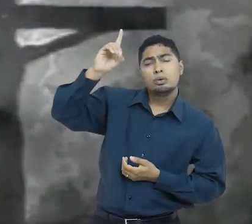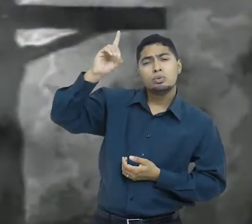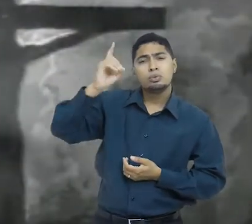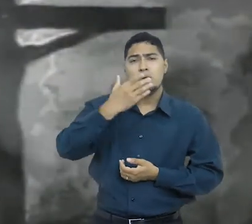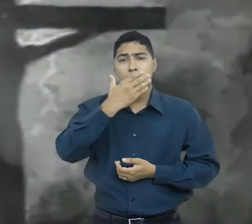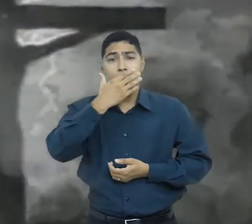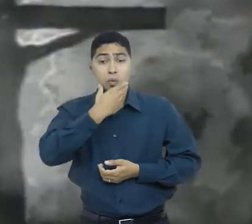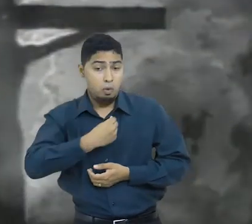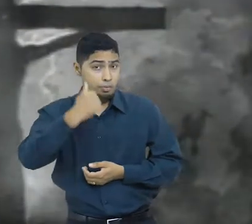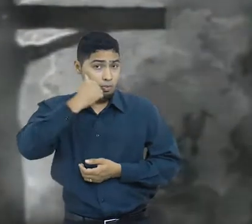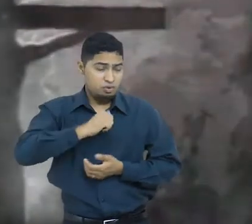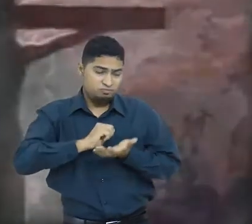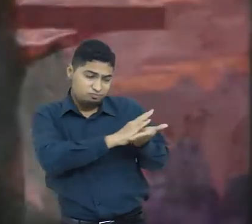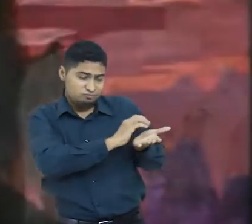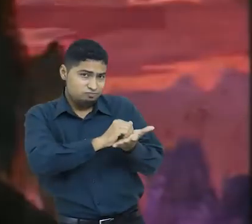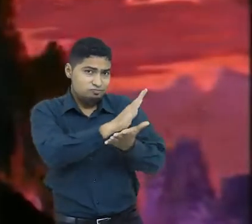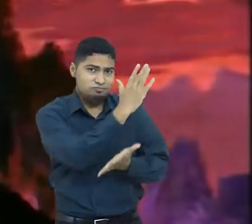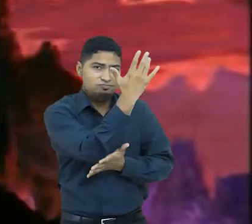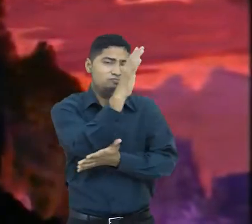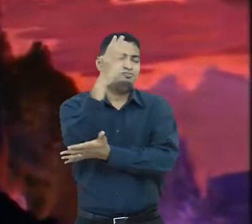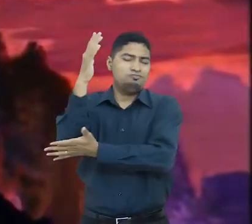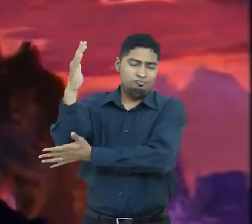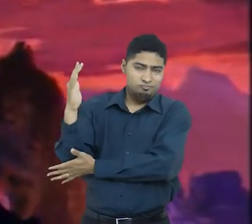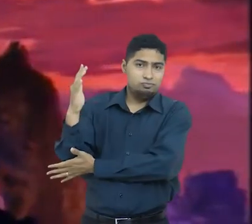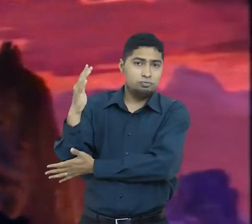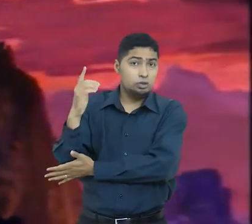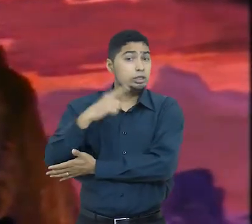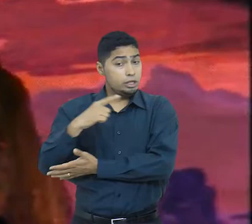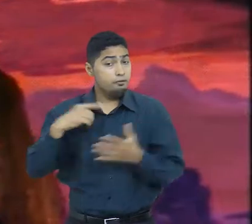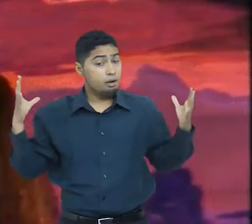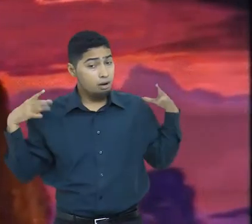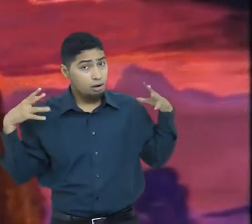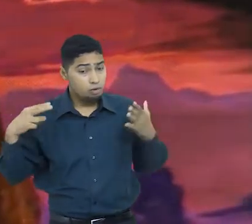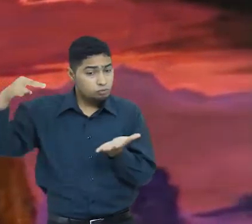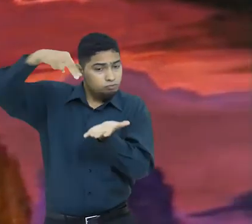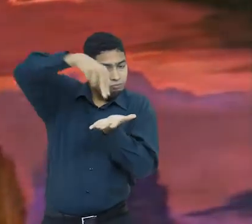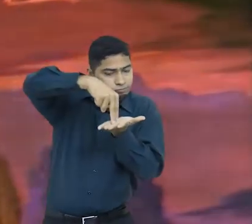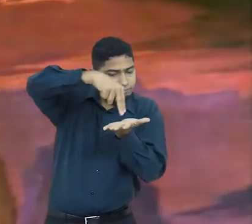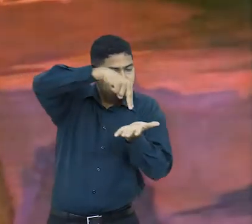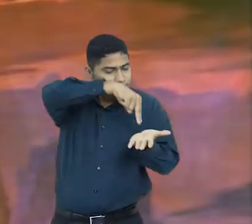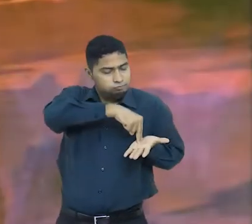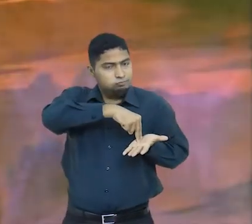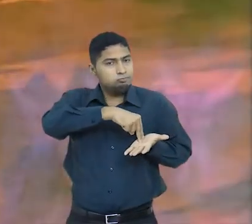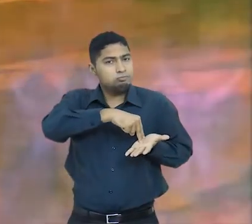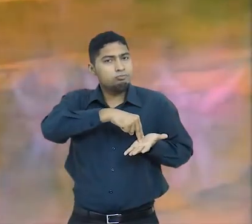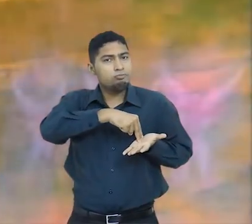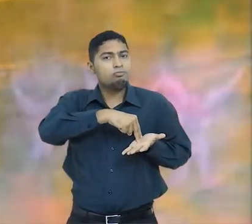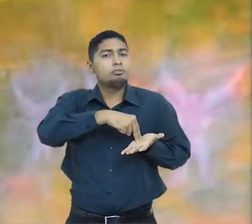Deus expulsou Adão e Eva do jardim do Éden. Colocou anjos, chamados querubins, ao leste